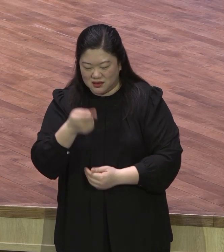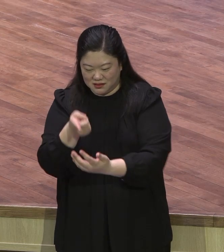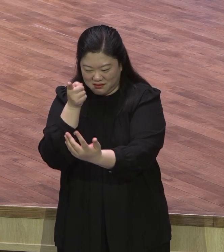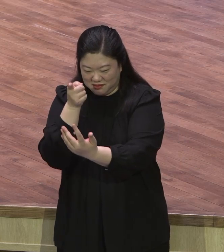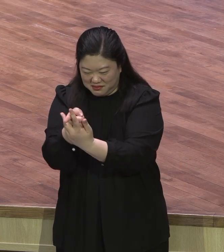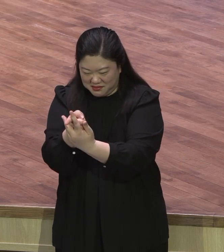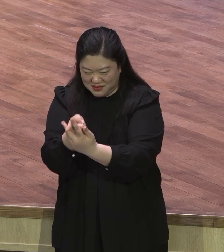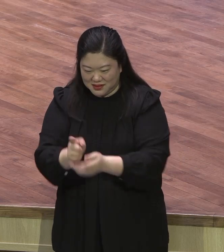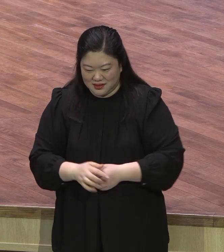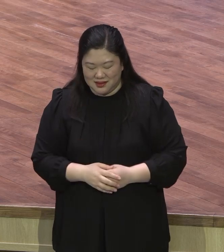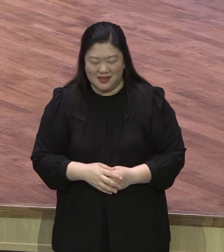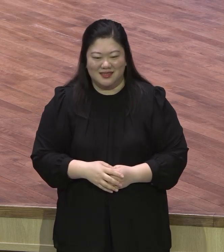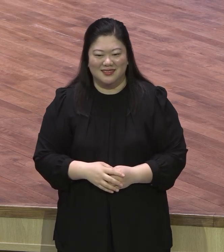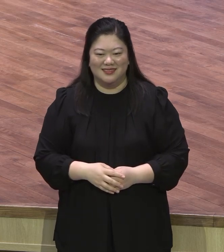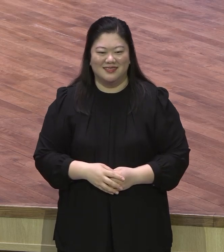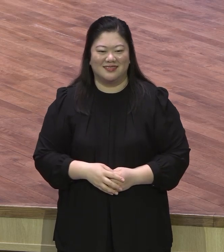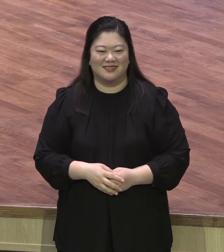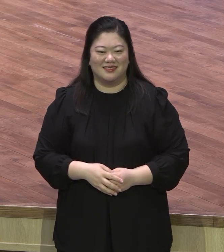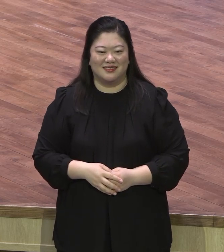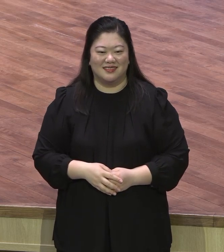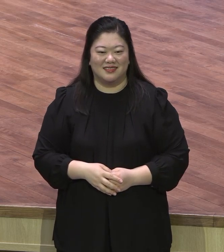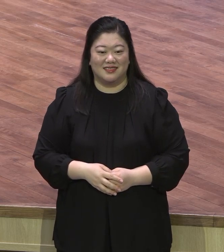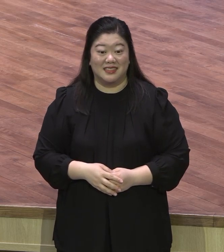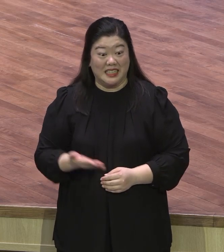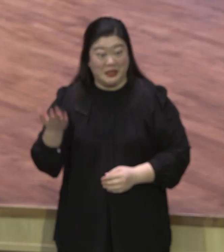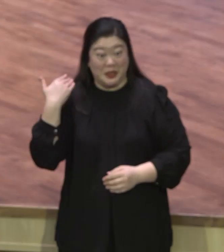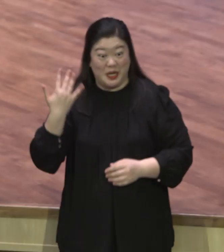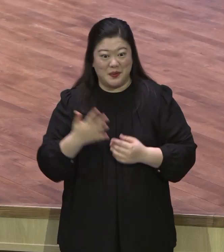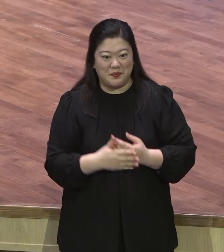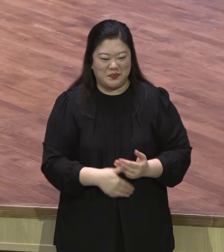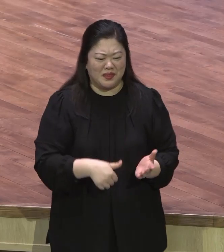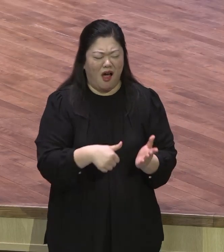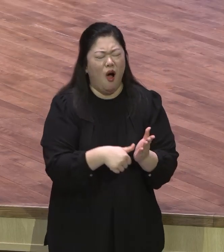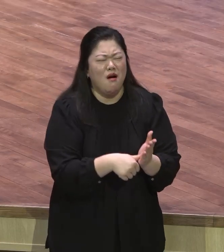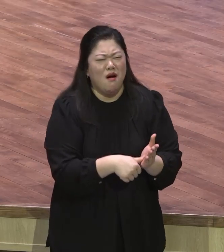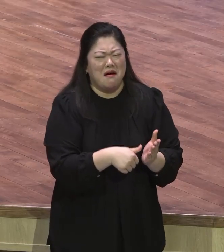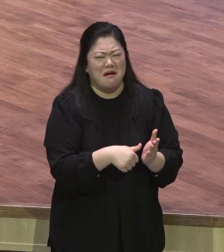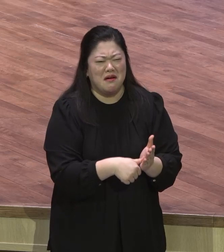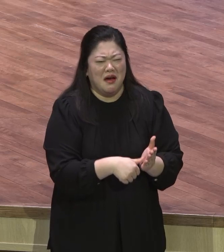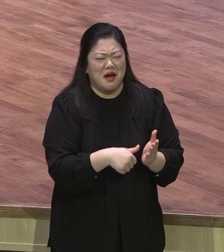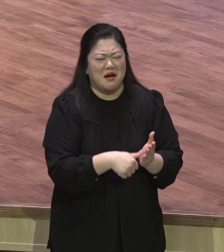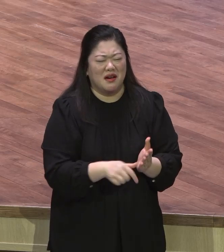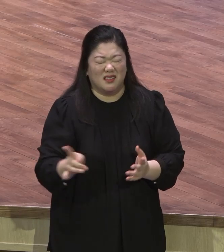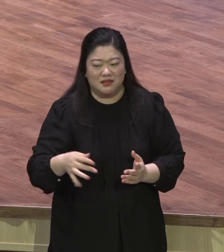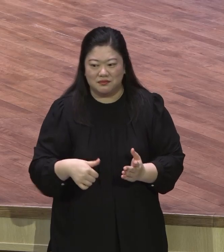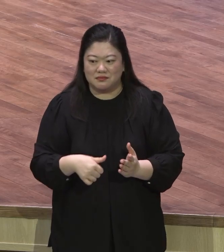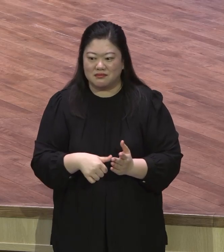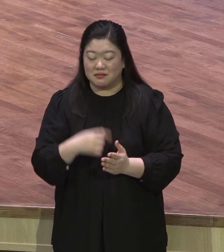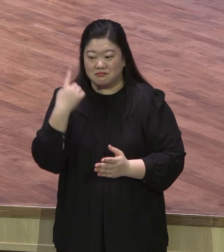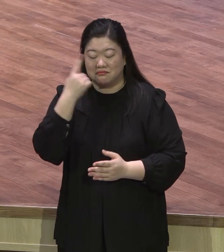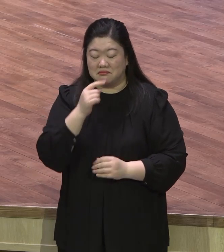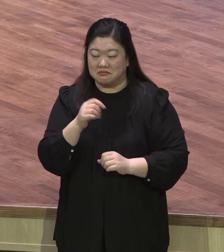이야 이제는 드디어 지역 전에는 비례 국회의원 했지만 이번에는 드디어